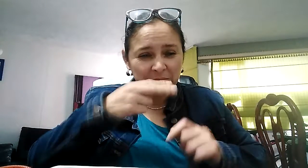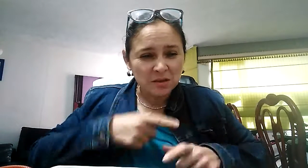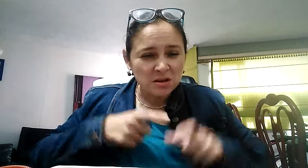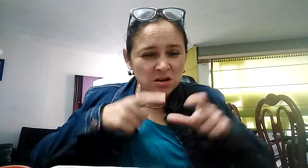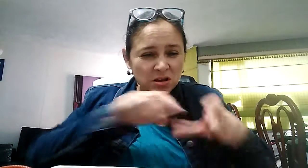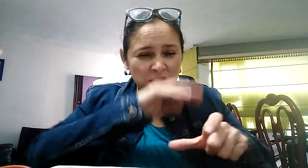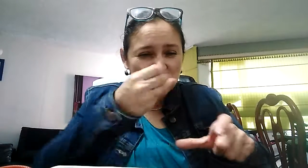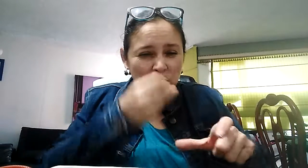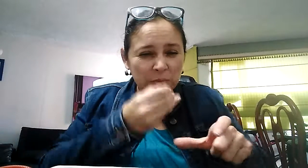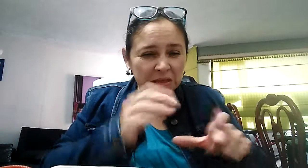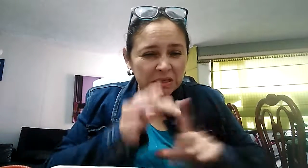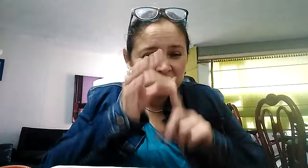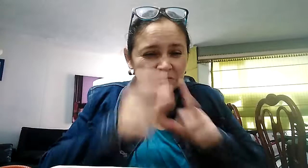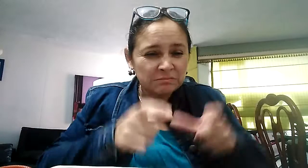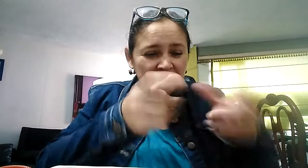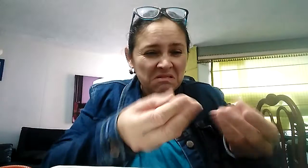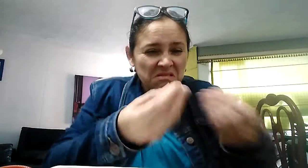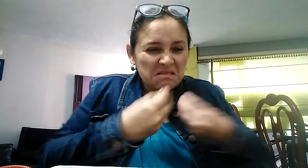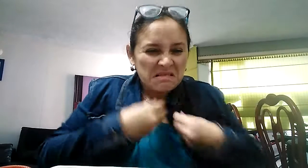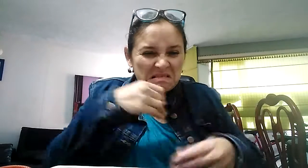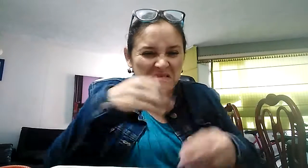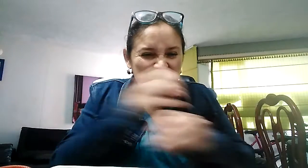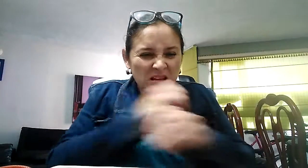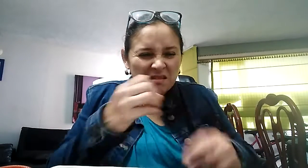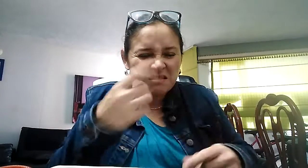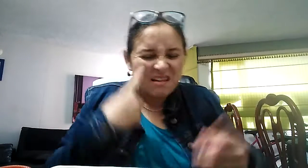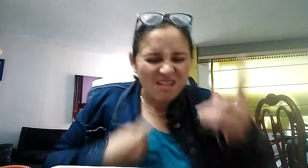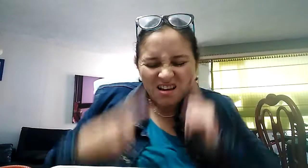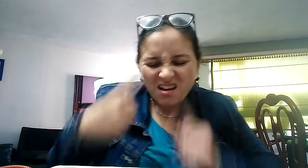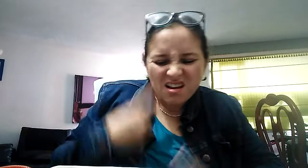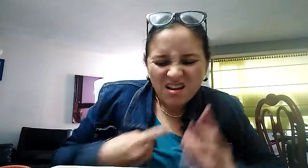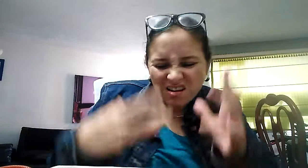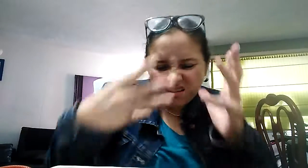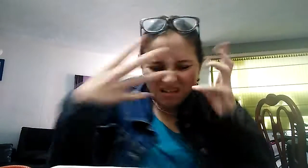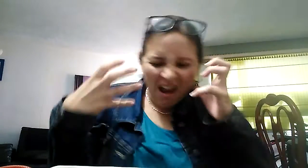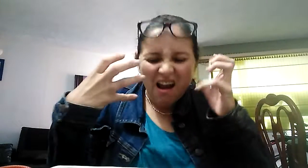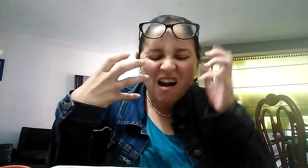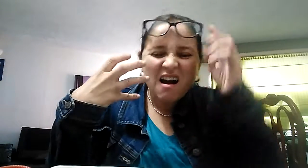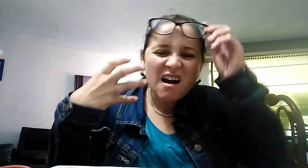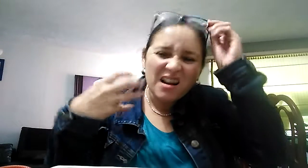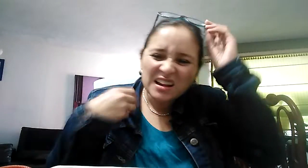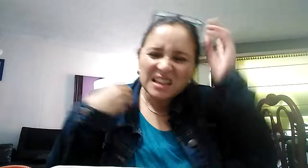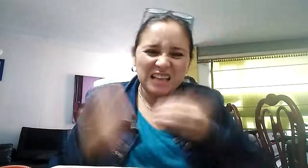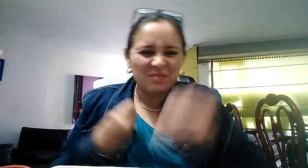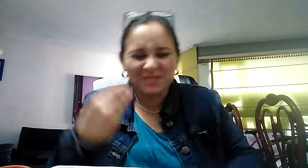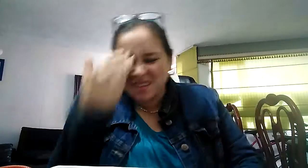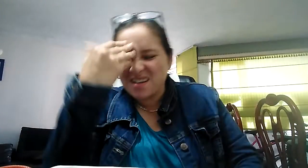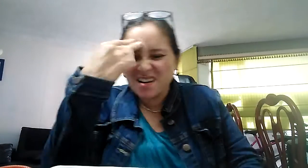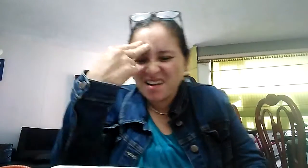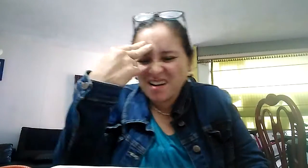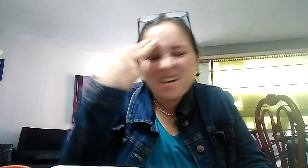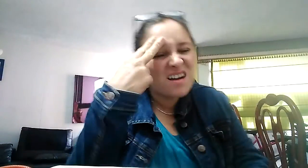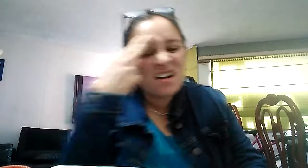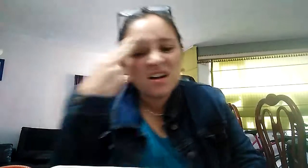Muy buenos días, Dipper. Lo logré. Lo hice. Ahora tengo una